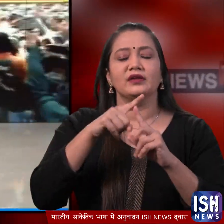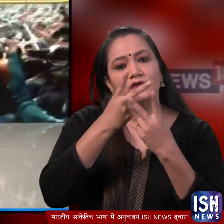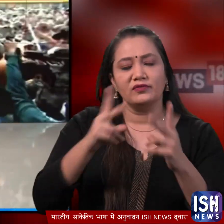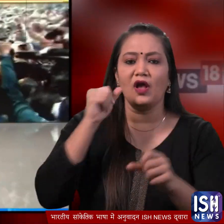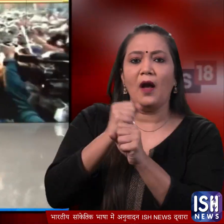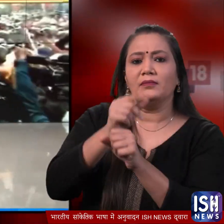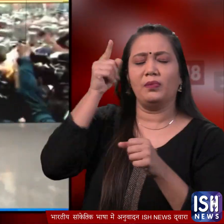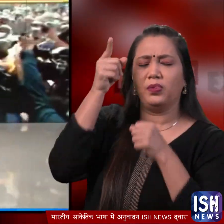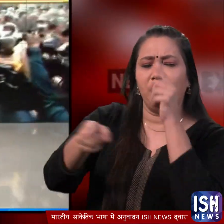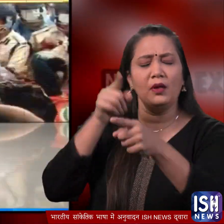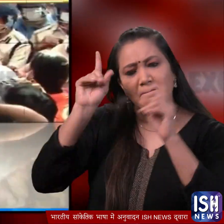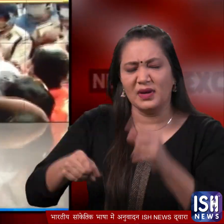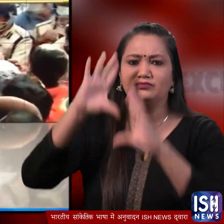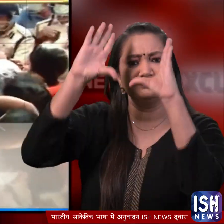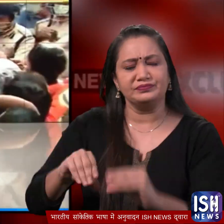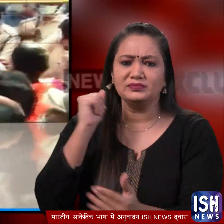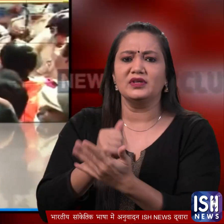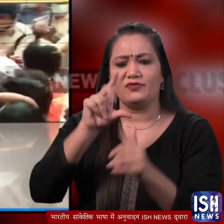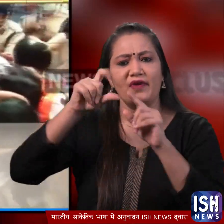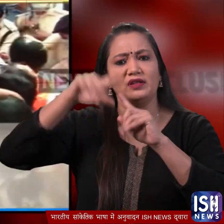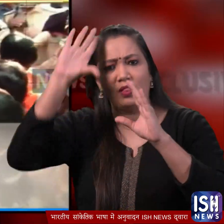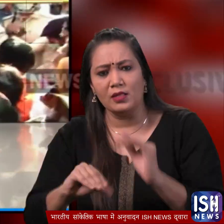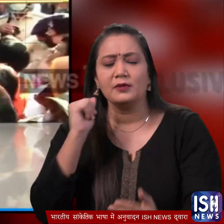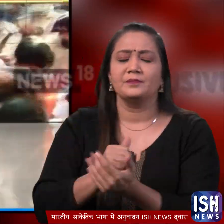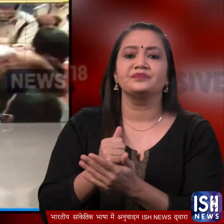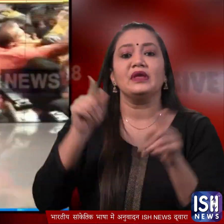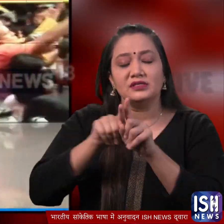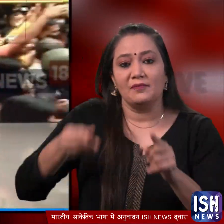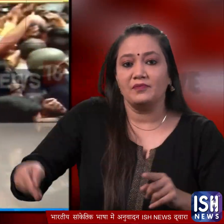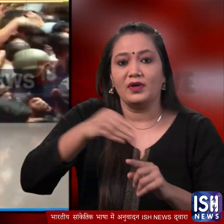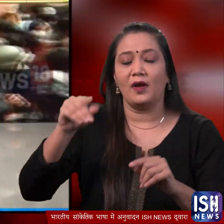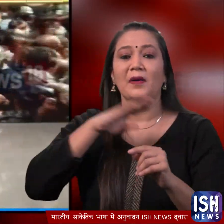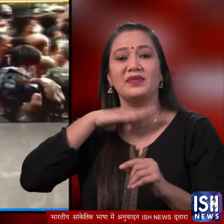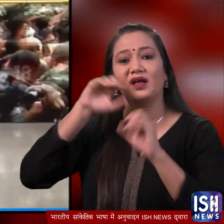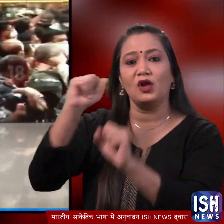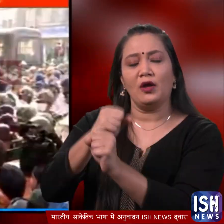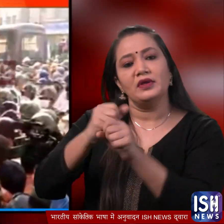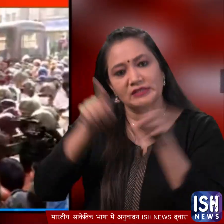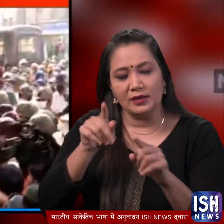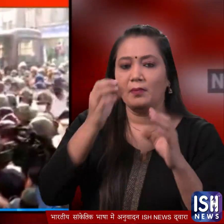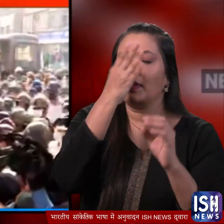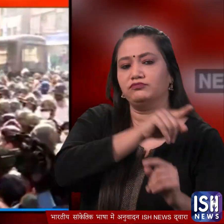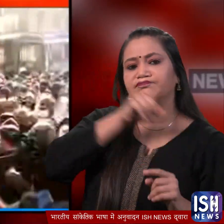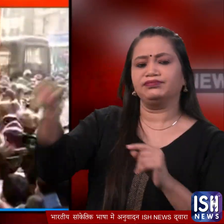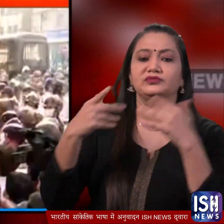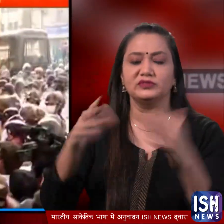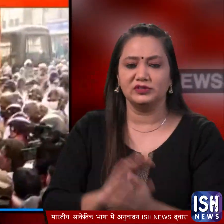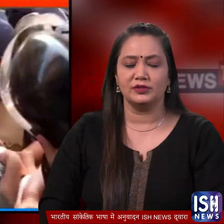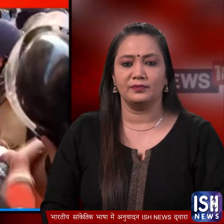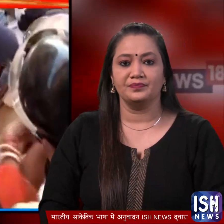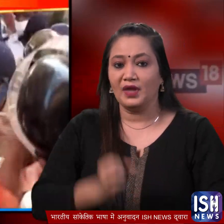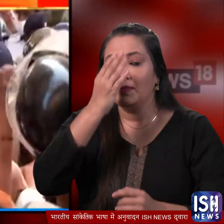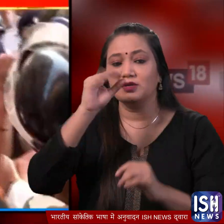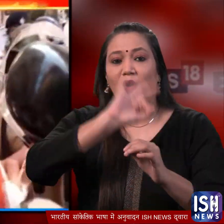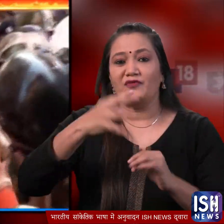रही है। बंगाल में ममता बनर्जी की सरकार के खिलाफ इसी मुद्दे पर बीजेपी ने मोर्चा खोल दिया और बीजेपी दफ्तर के